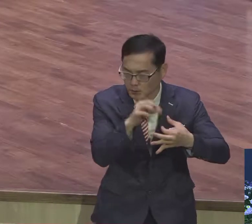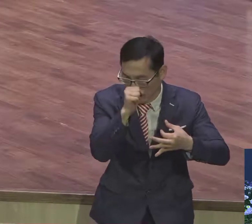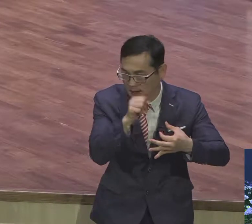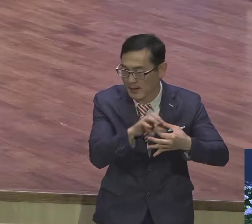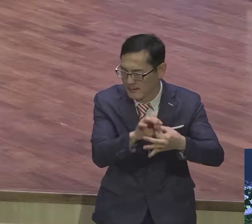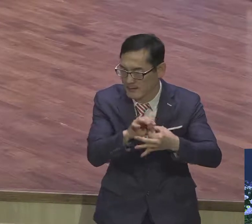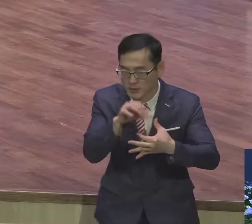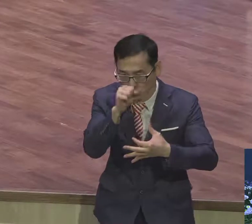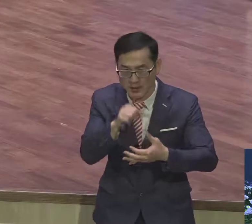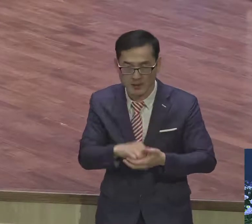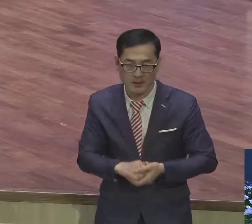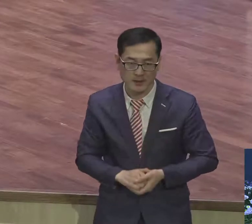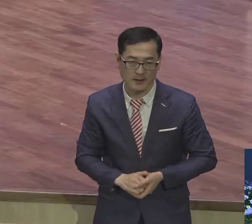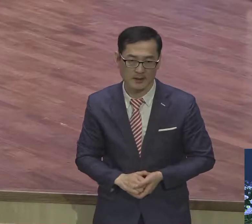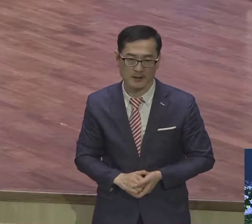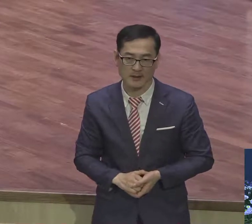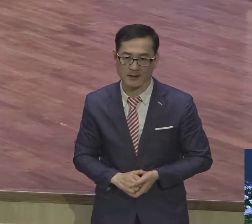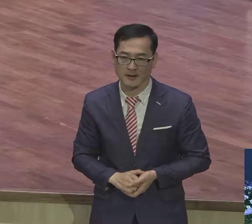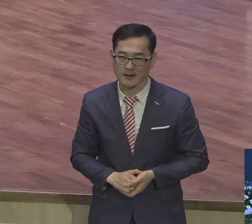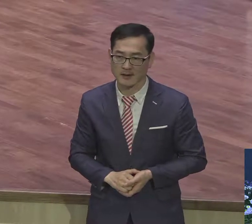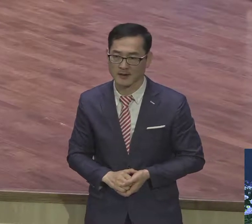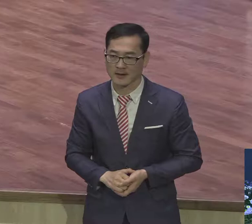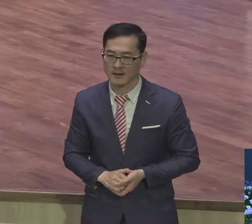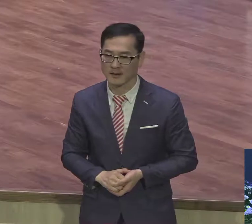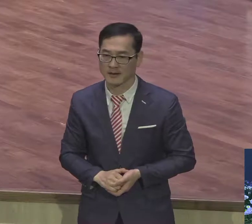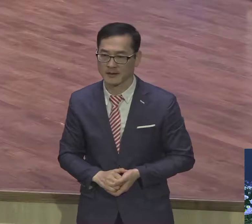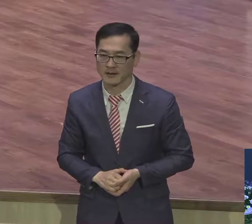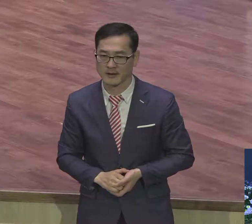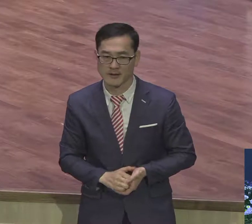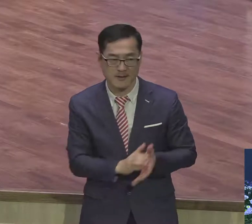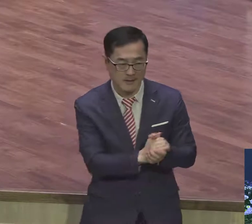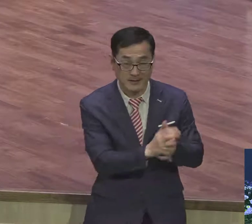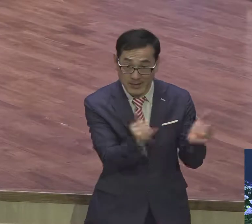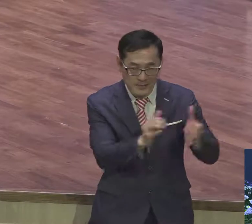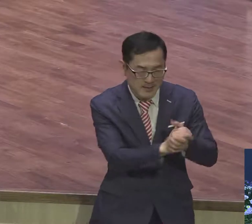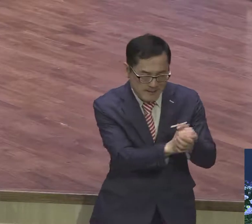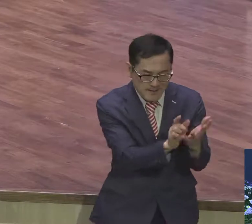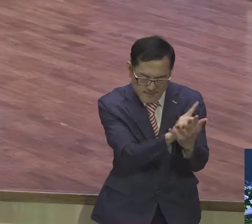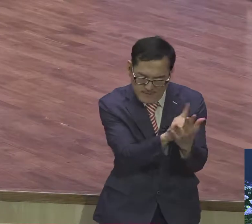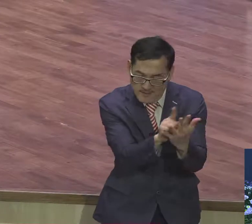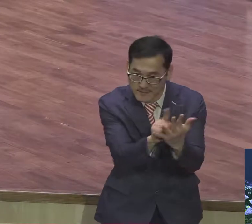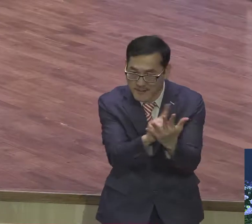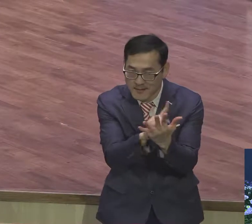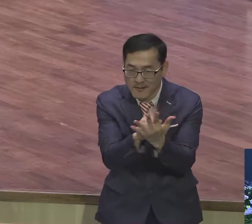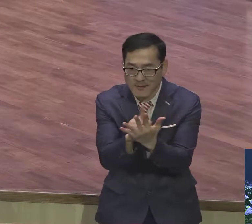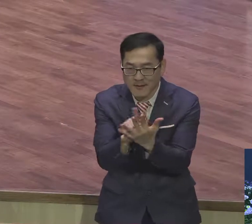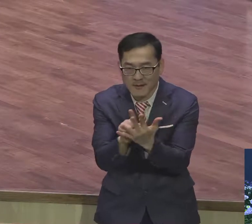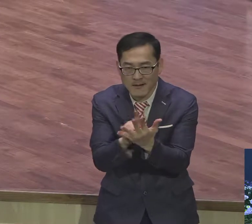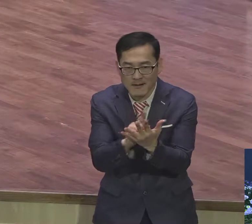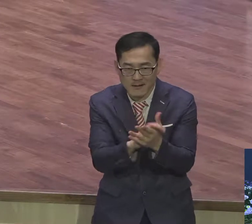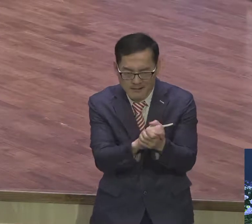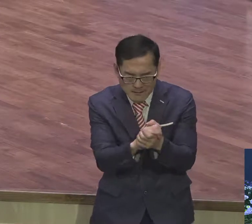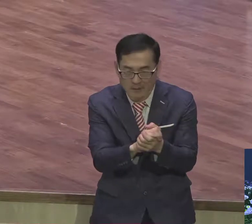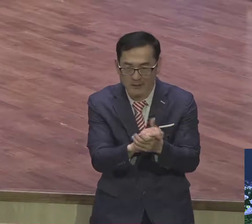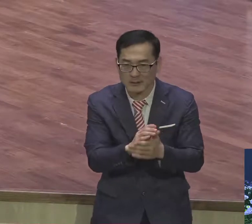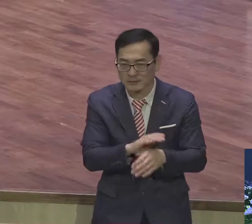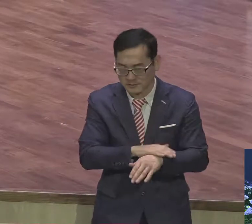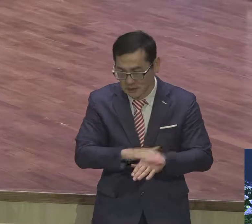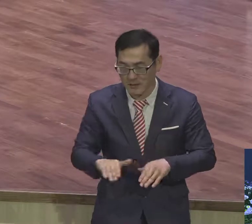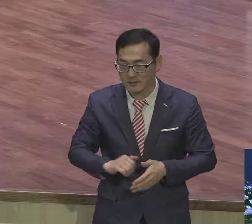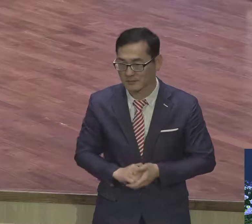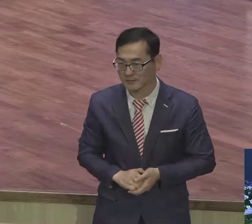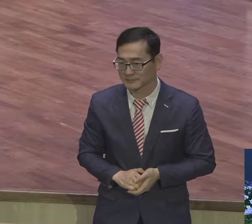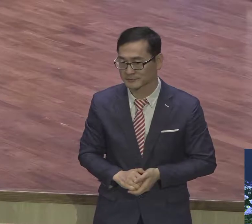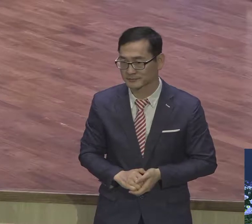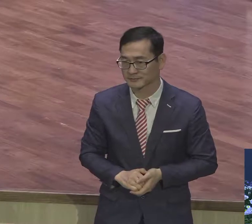잘 챙기죠 여러 사람들은 여러 사람들은 관계를 좋게 하는 것이 그게요 얼마나 세밀하게 관계하는지 몰라요 특별히요